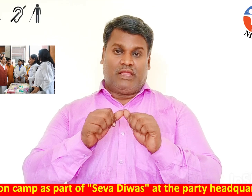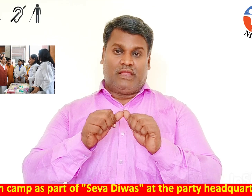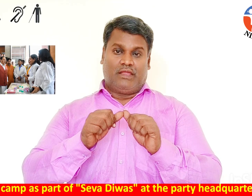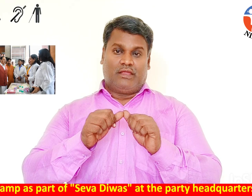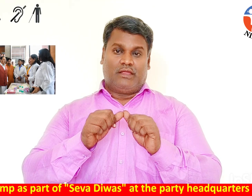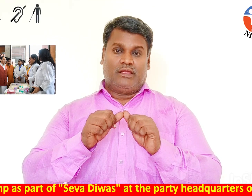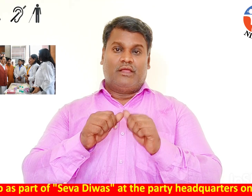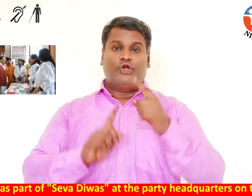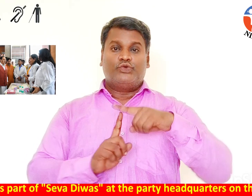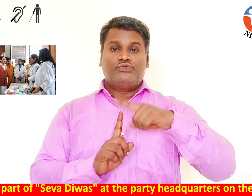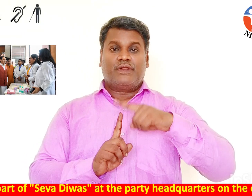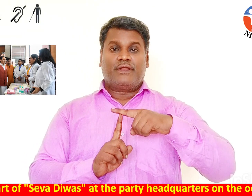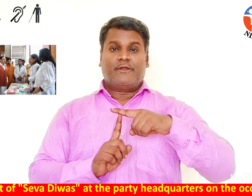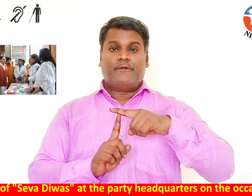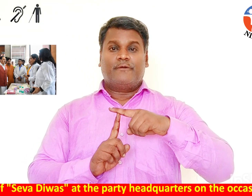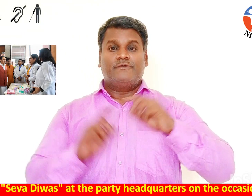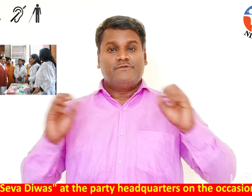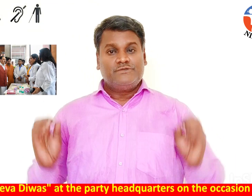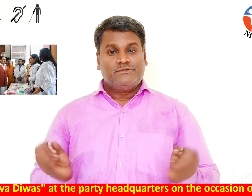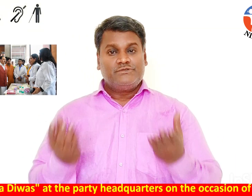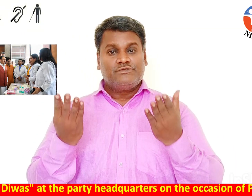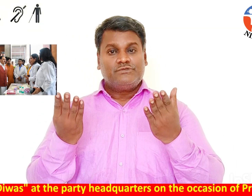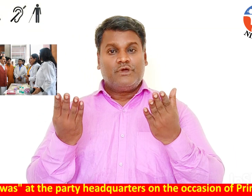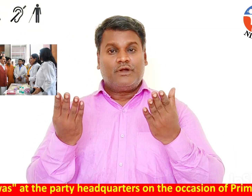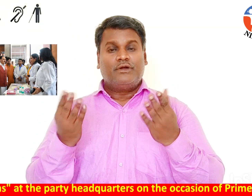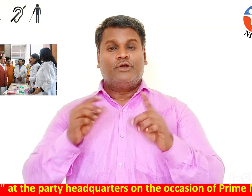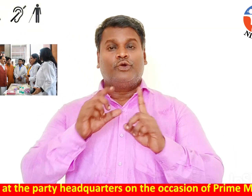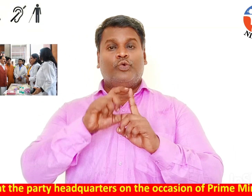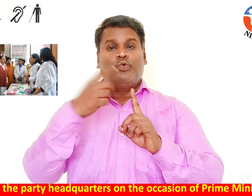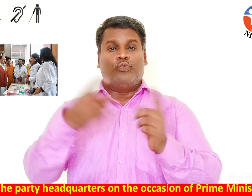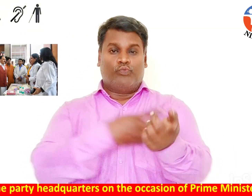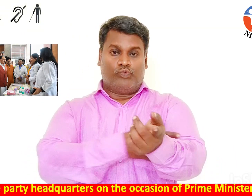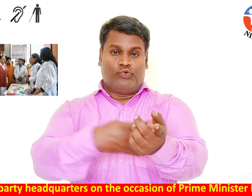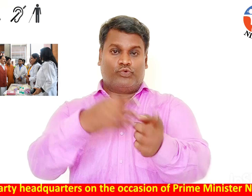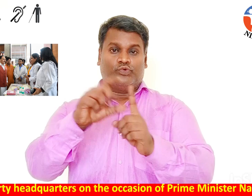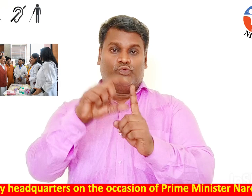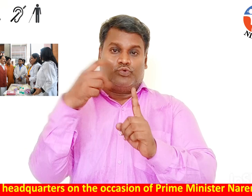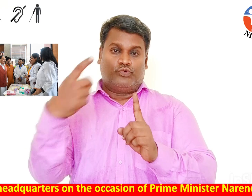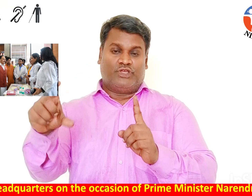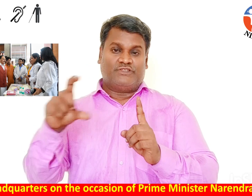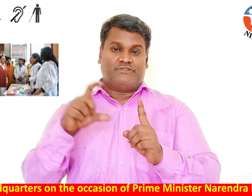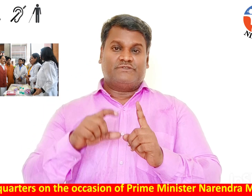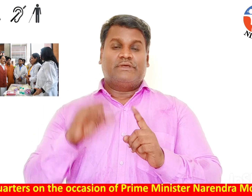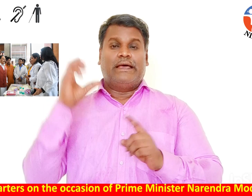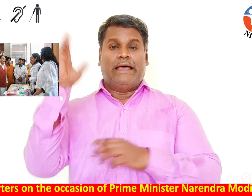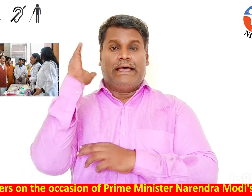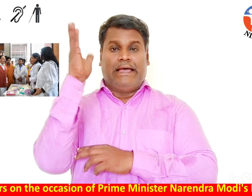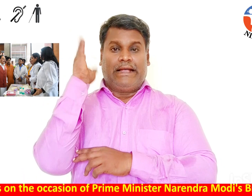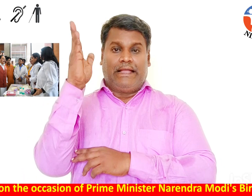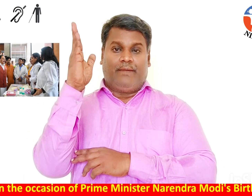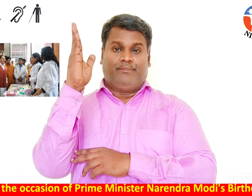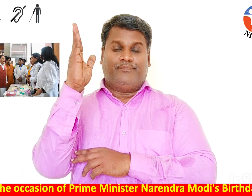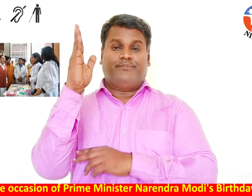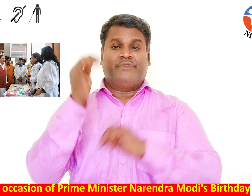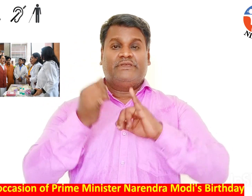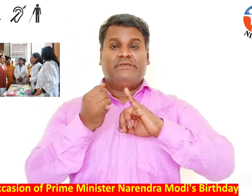BJP President JP Nadda on Tuesday started a blood donation camp as part of Seva Divas at the